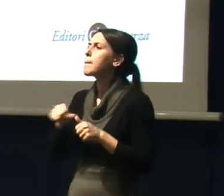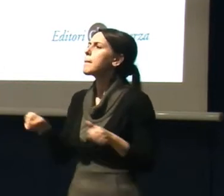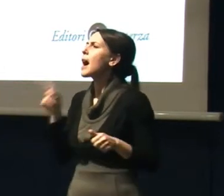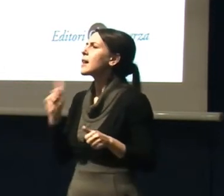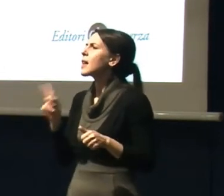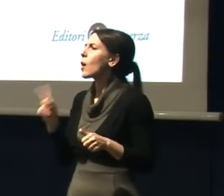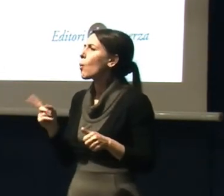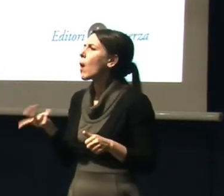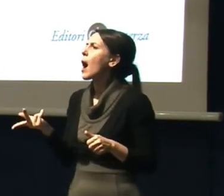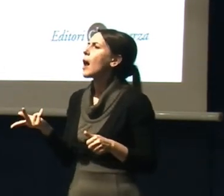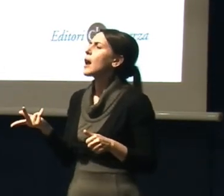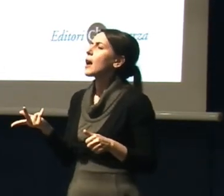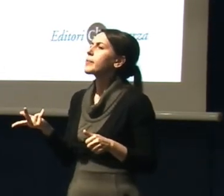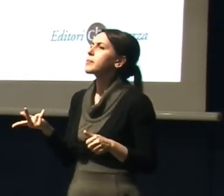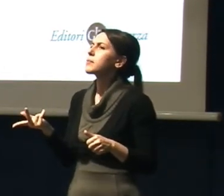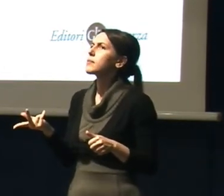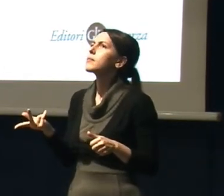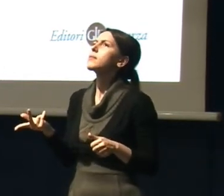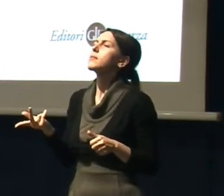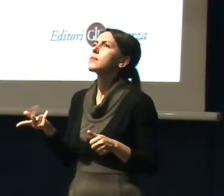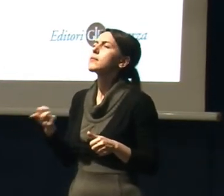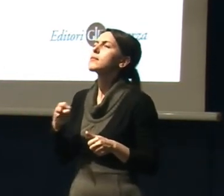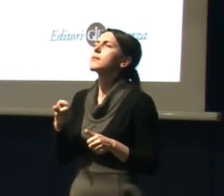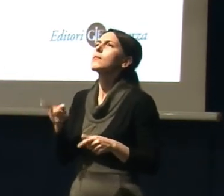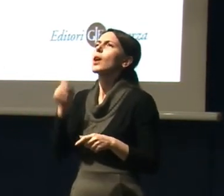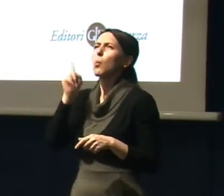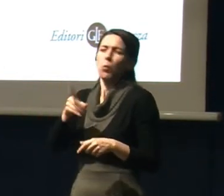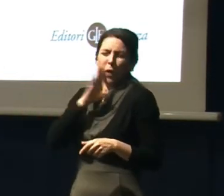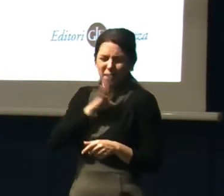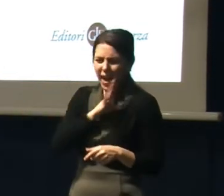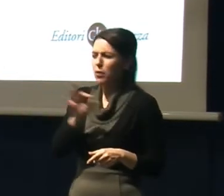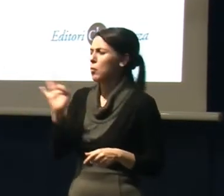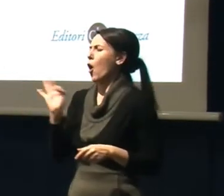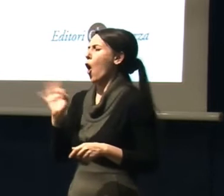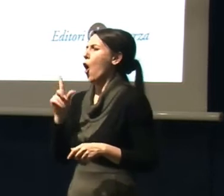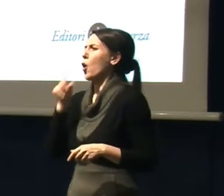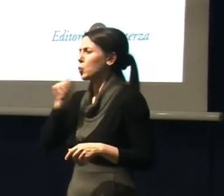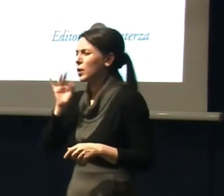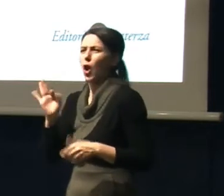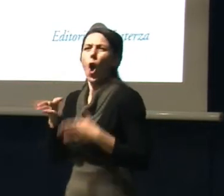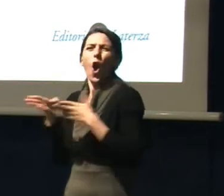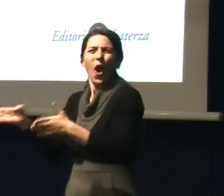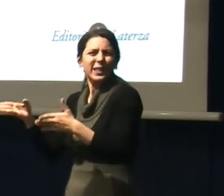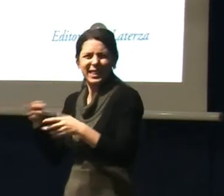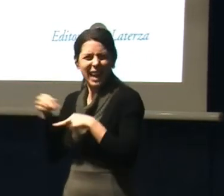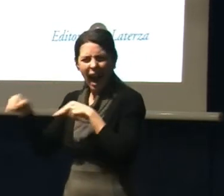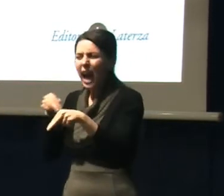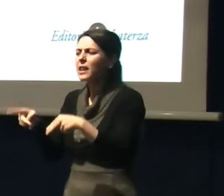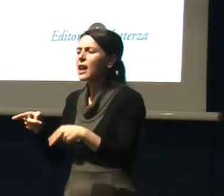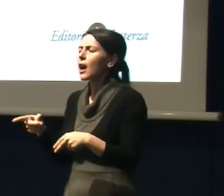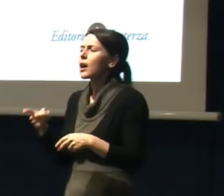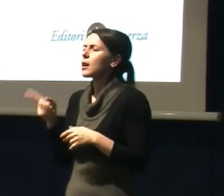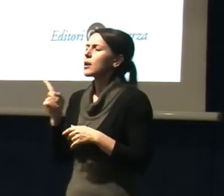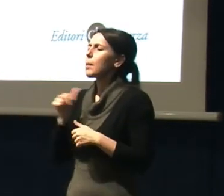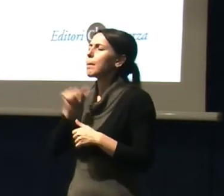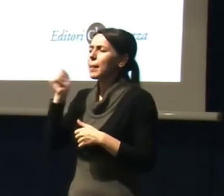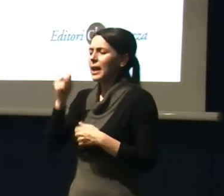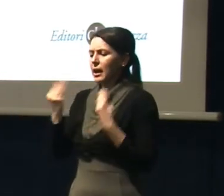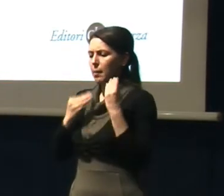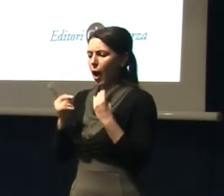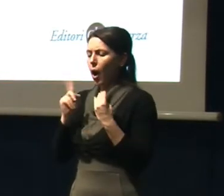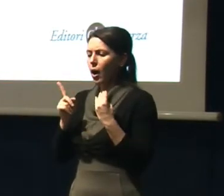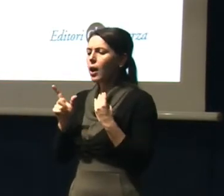dica delle cose che però anche su facebook su twitter per strada fatevi una domanda fatevi la domanda di chi ve lo sta